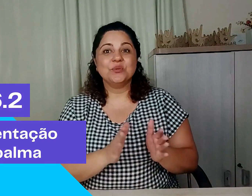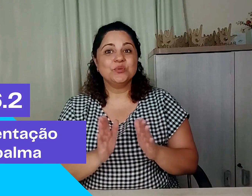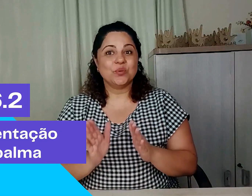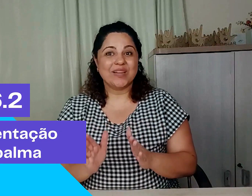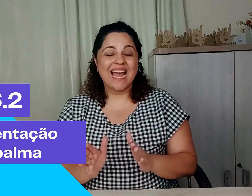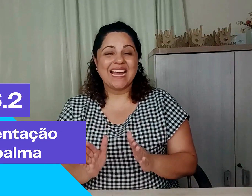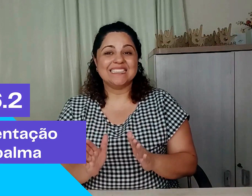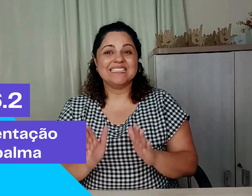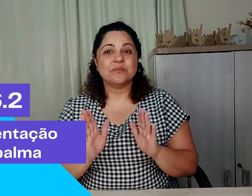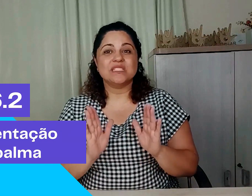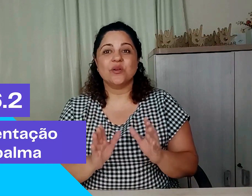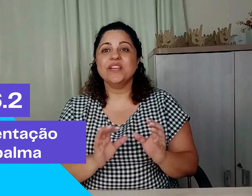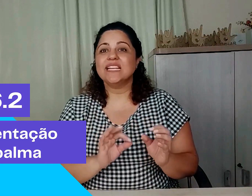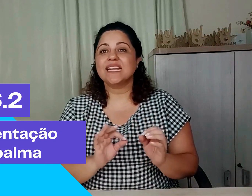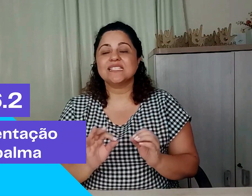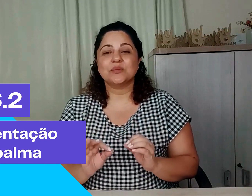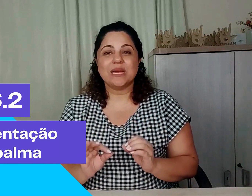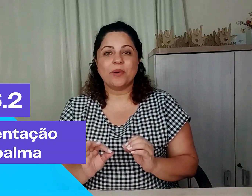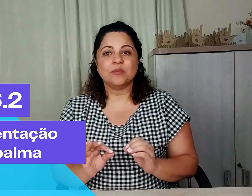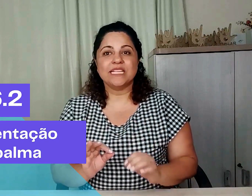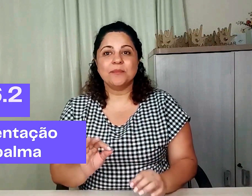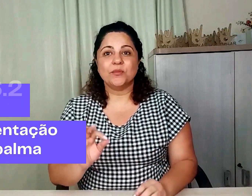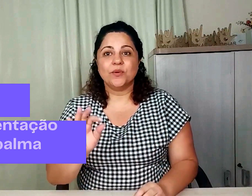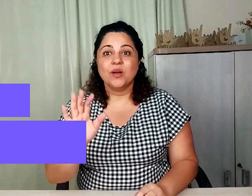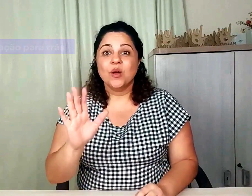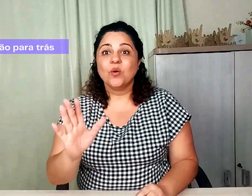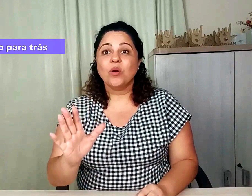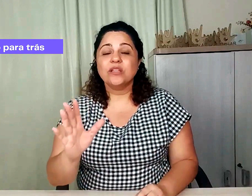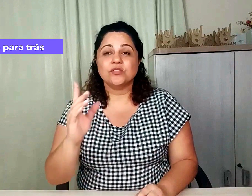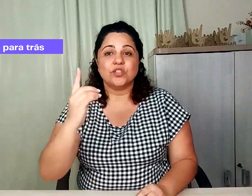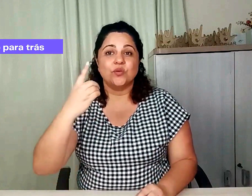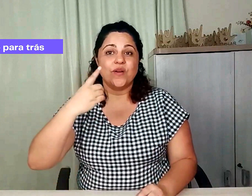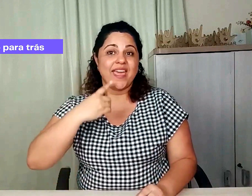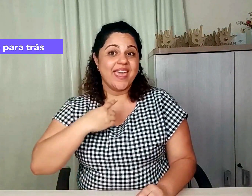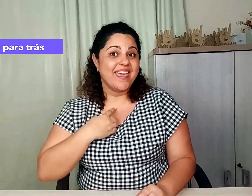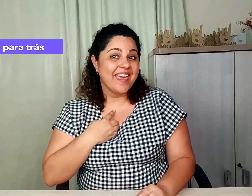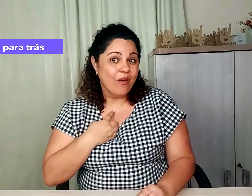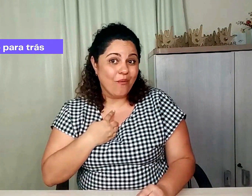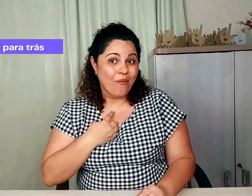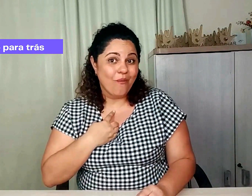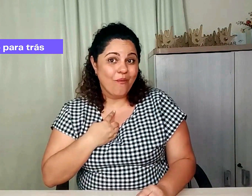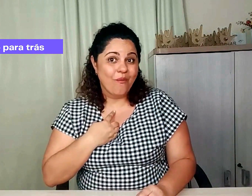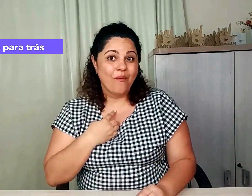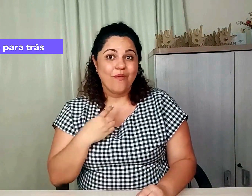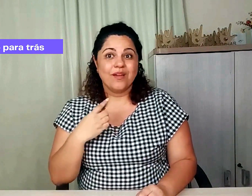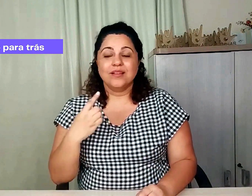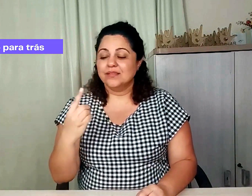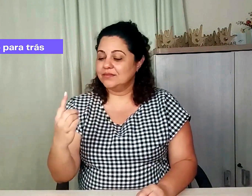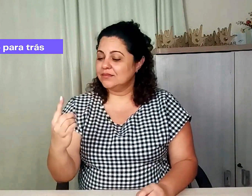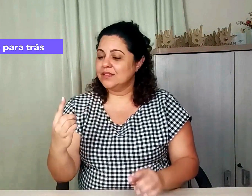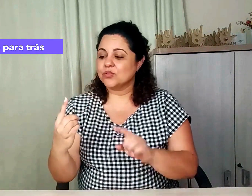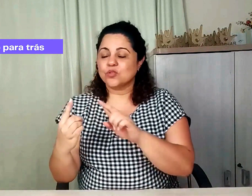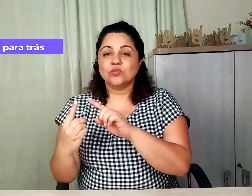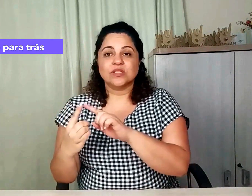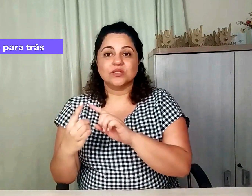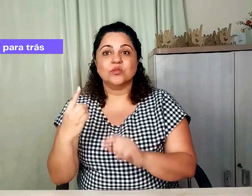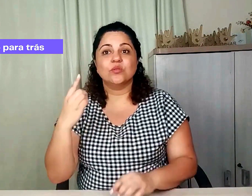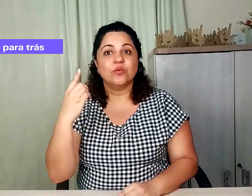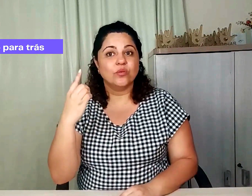segundo lugar, temos a orientação da palma da mão. Quando eu digo eu estou usando o